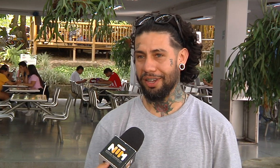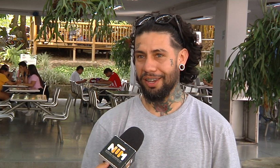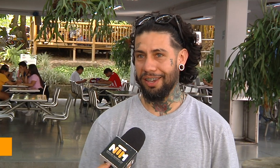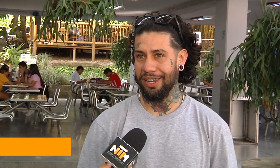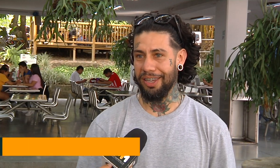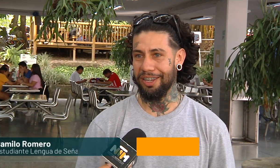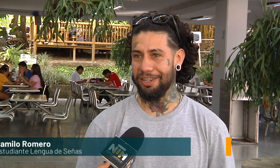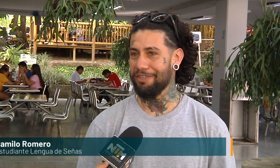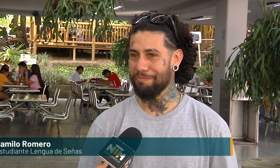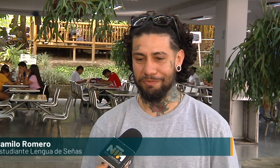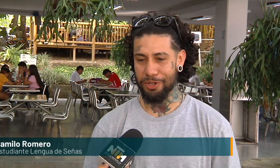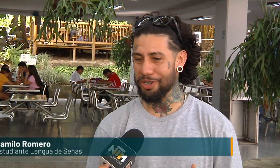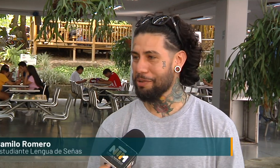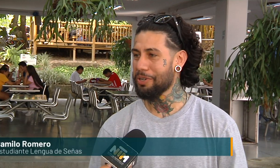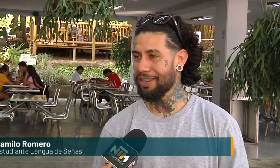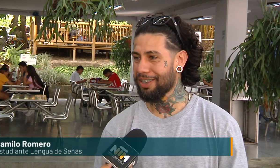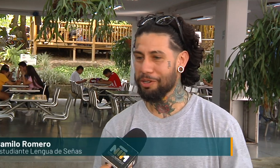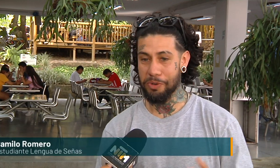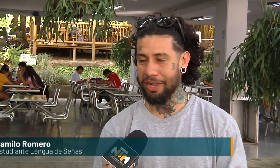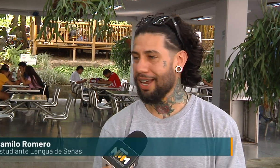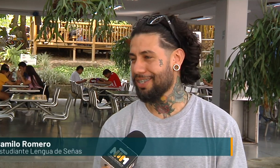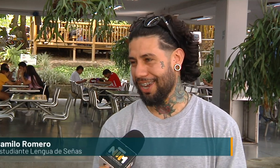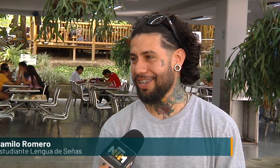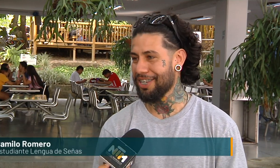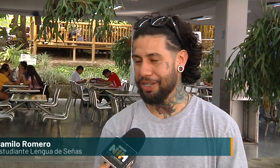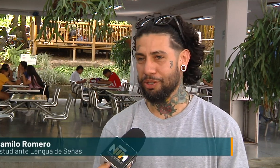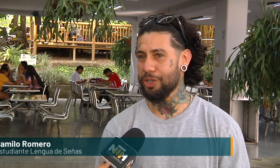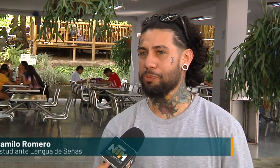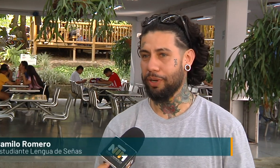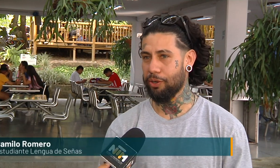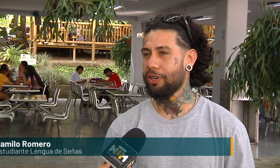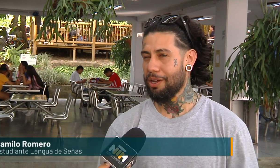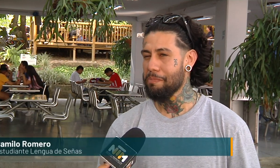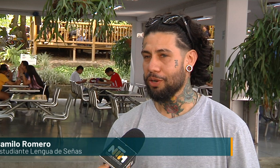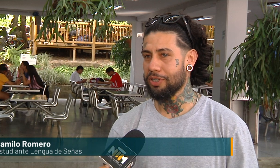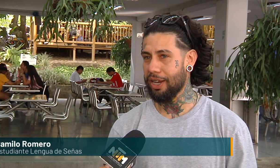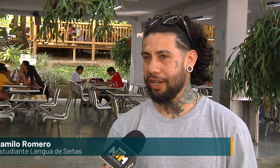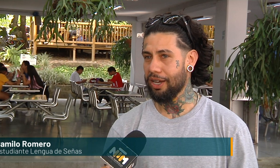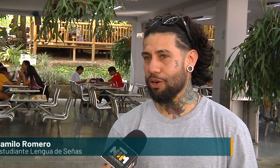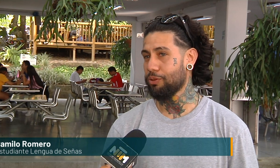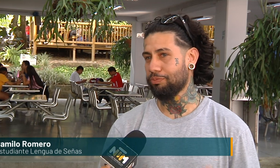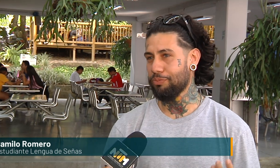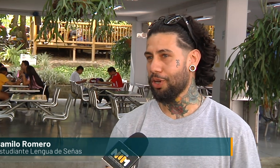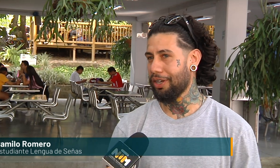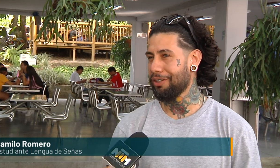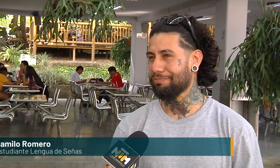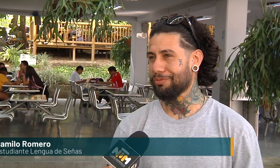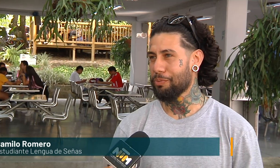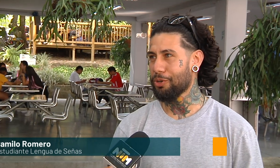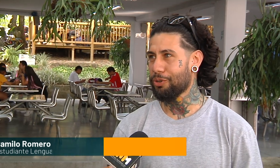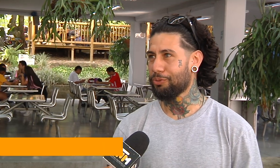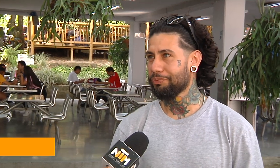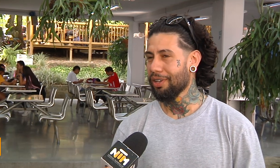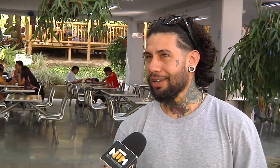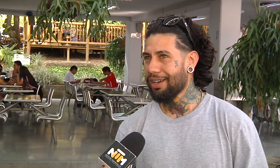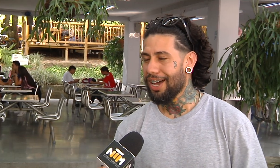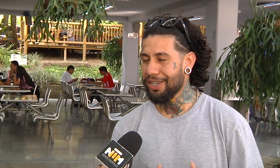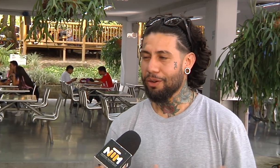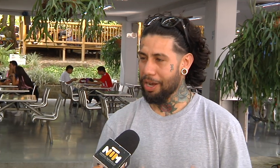y uno siempre trata como de las señas y todo eso, pero me gustaría como hacerlo de la